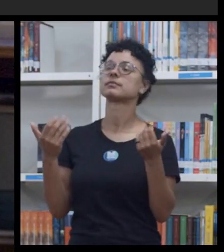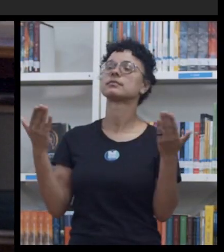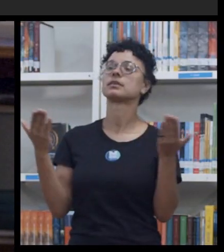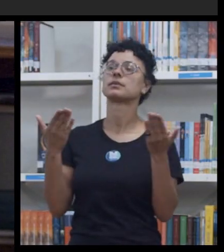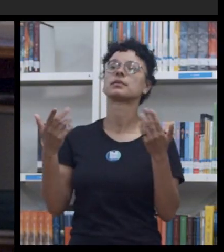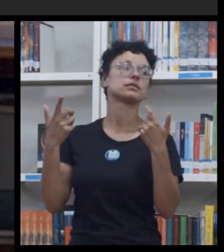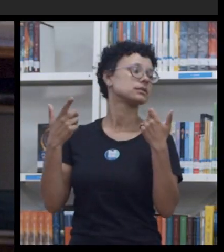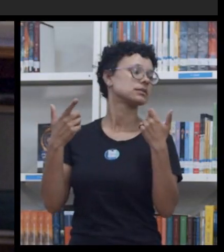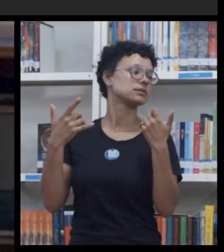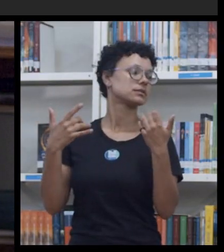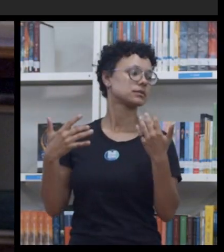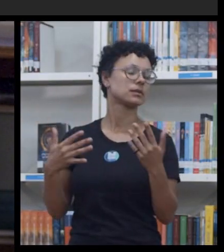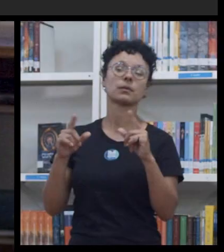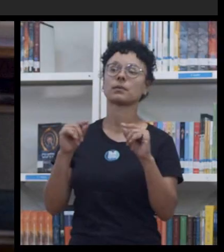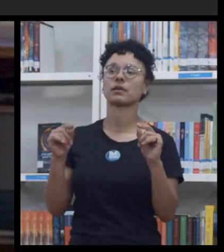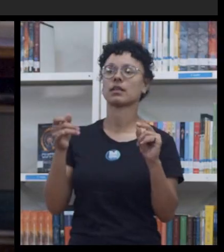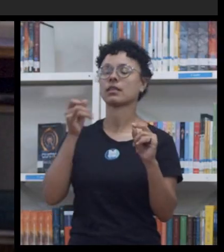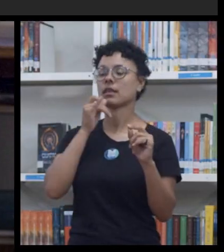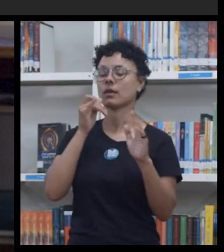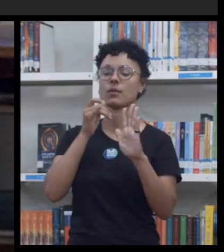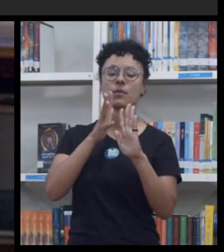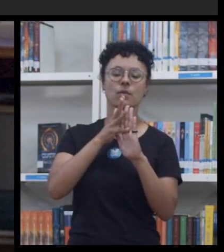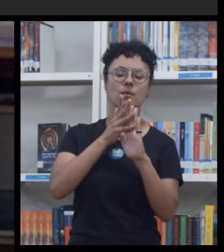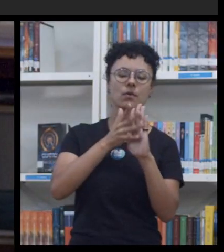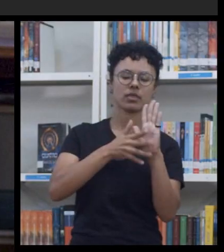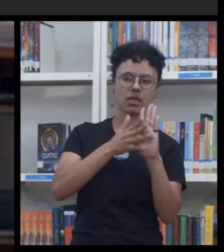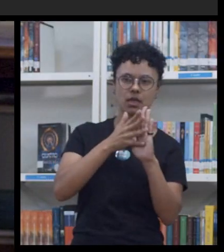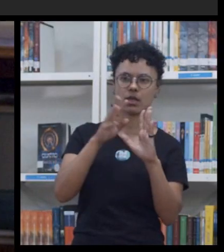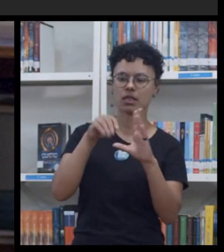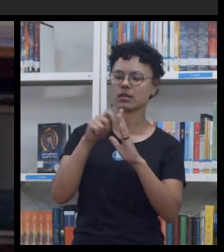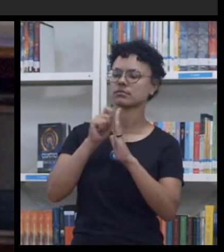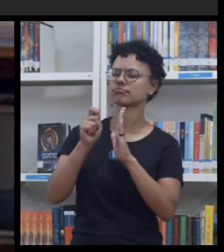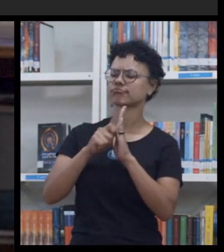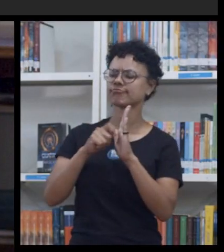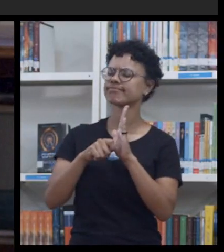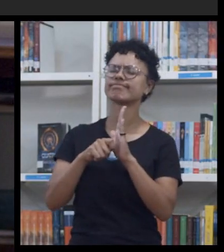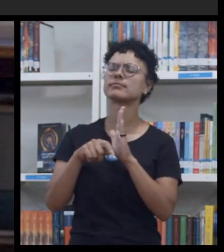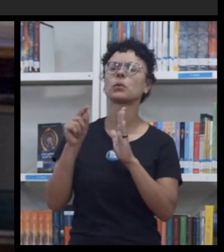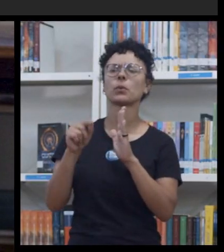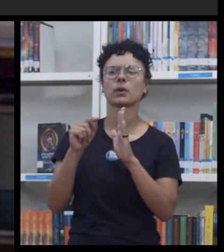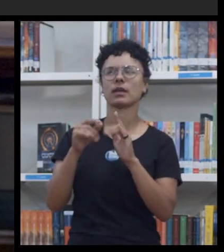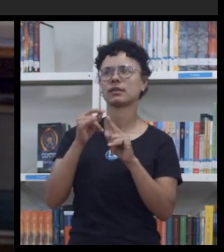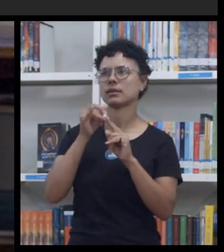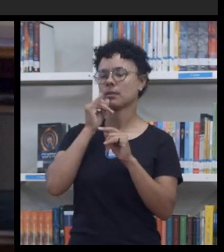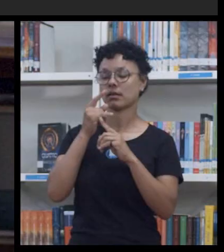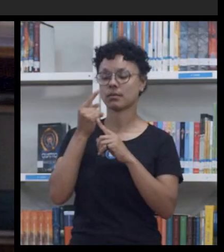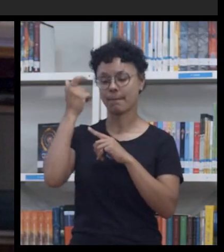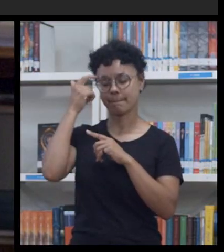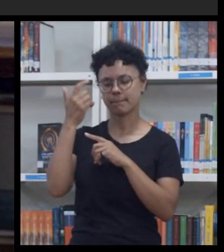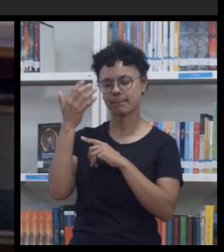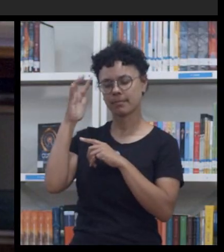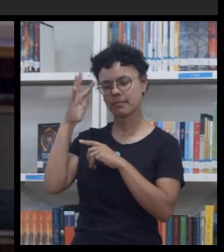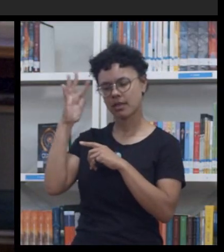gente vai falar sobre a diferença do roteiro na escrita do texto. Porque quando você pensa